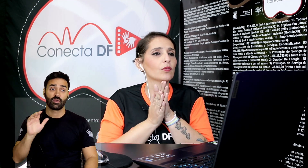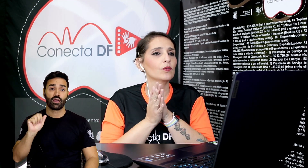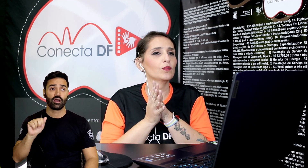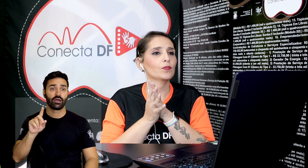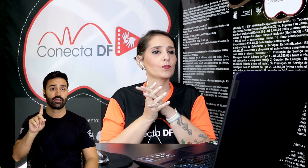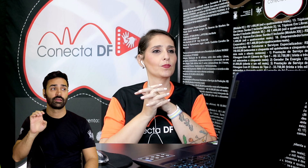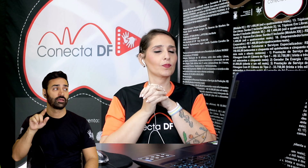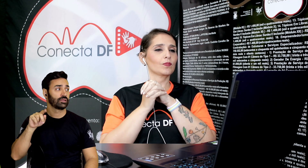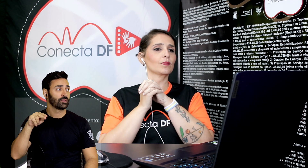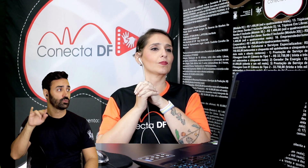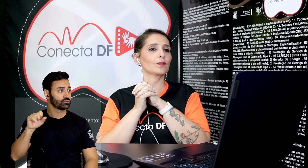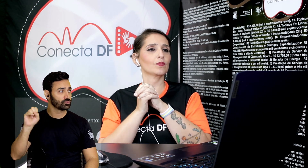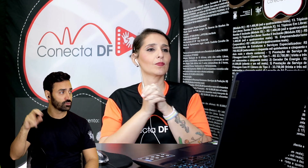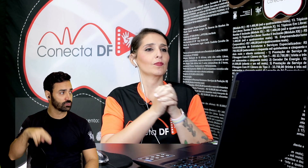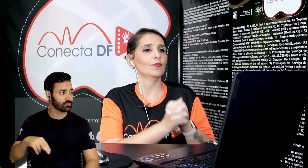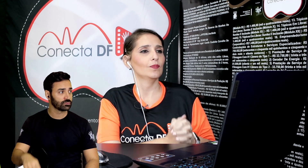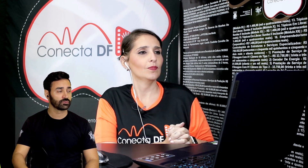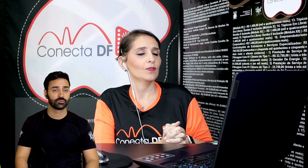Ademilson.